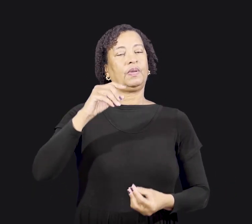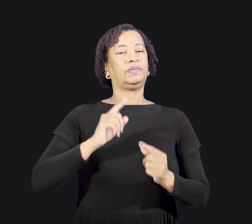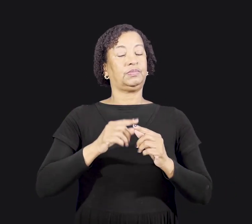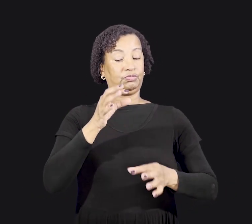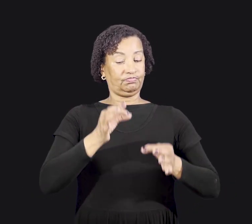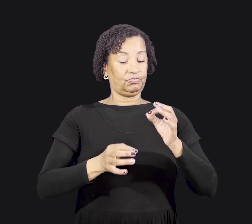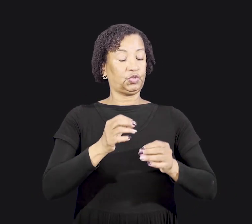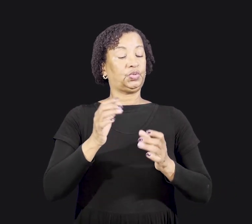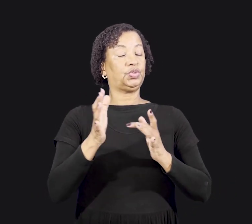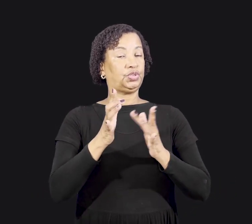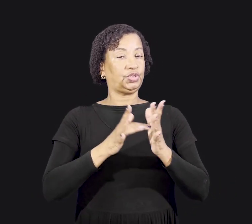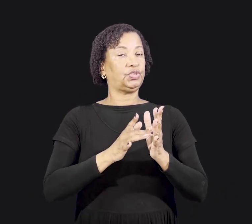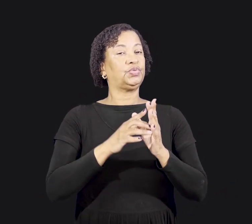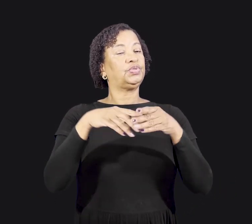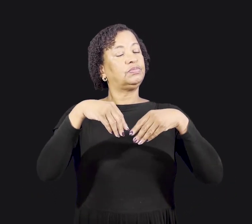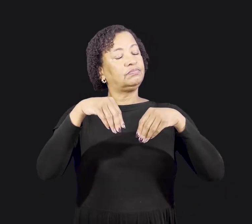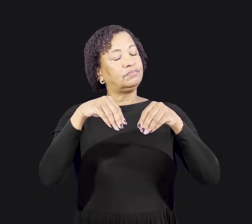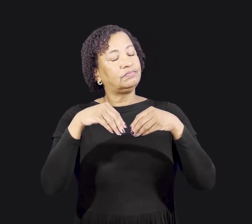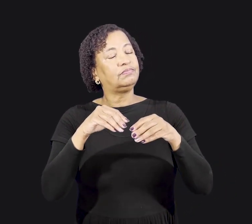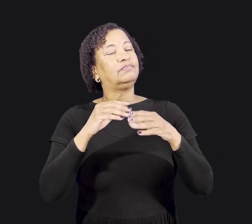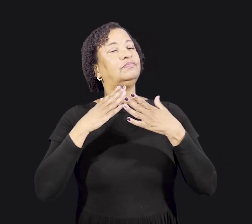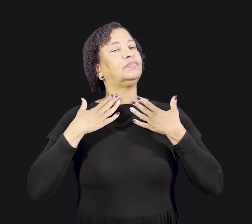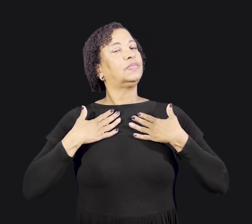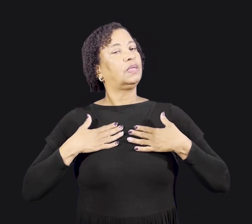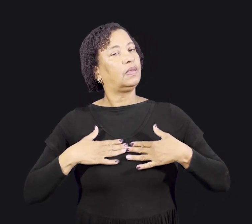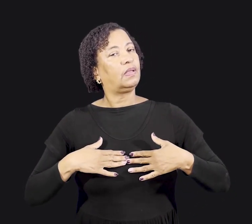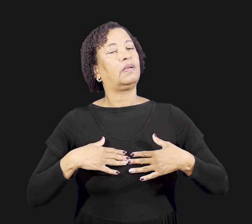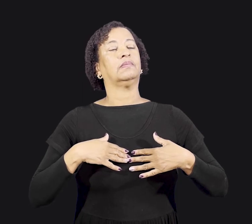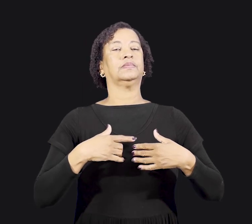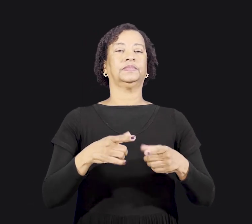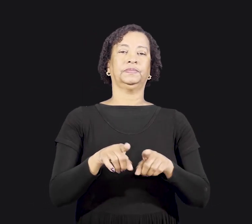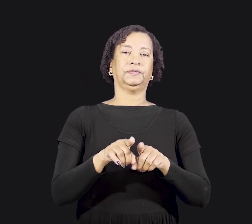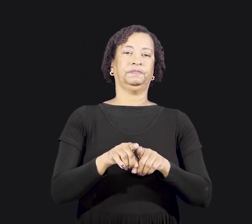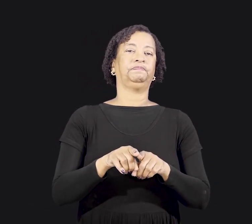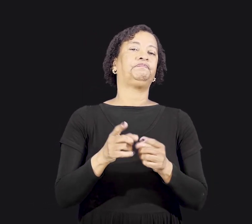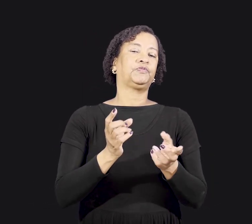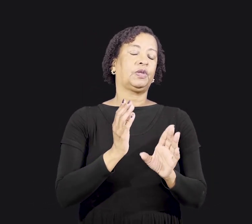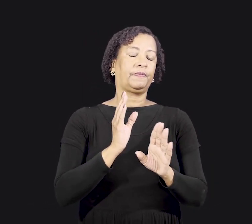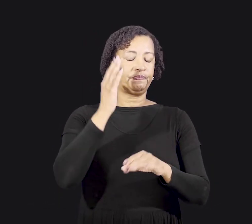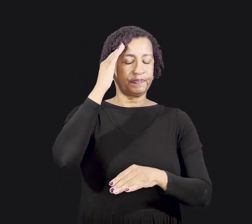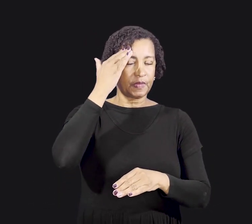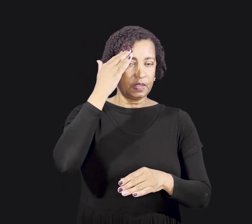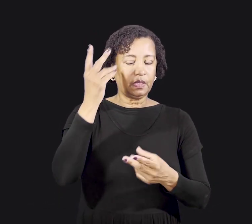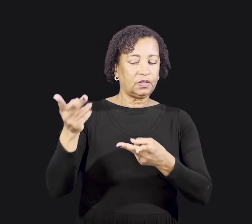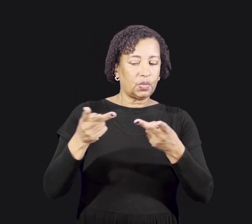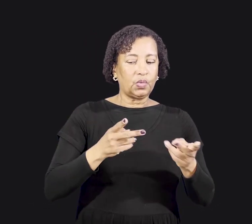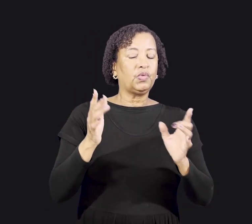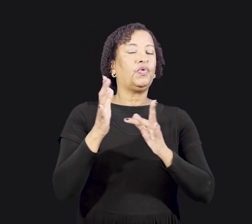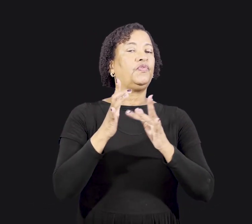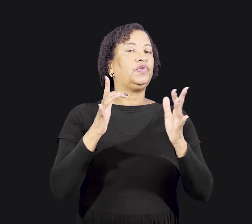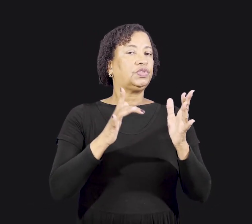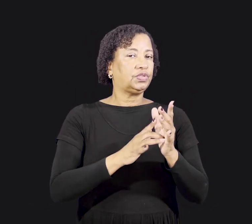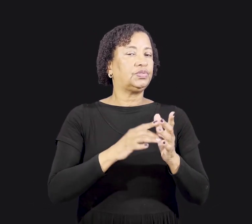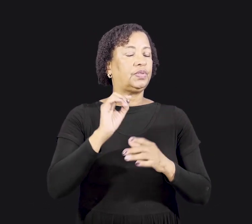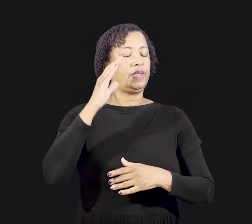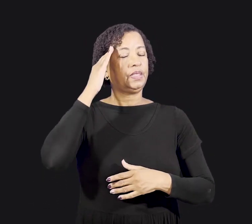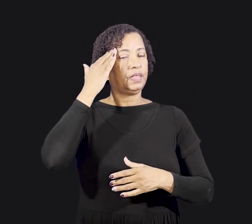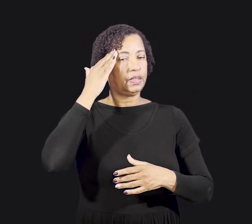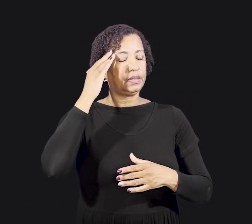jugo é suave e o seu fardo é leve. A chave para compreender esse convite de Jesus está em entender o que significa jugo para Jesus e